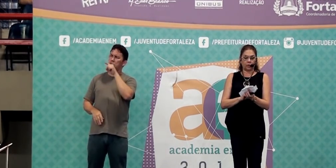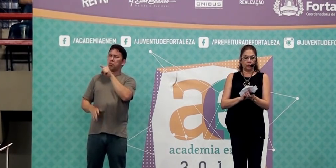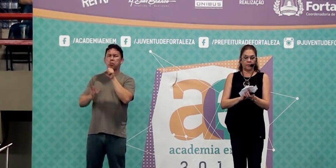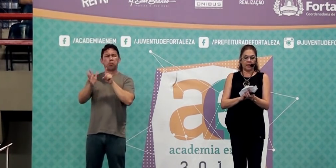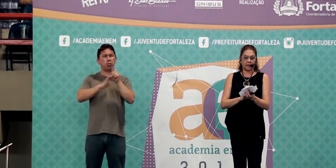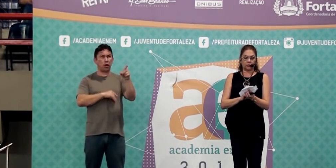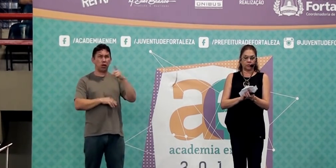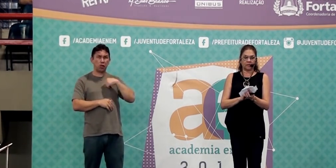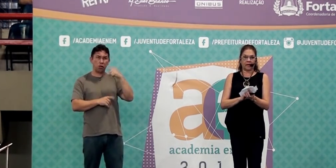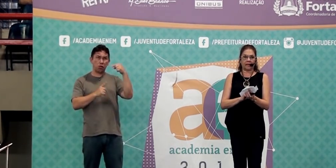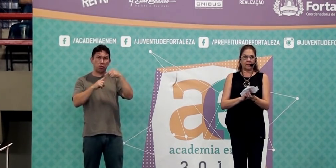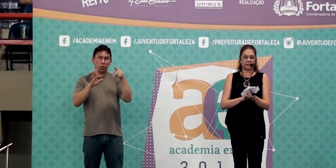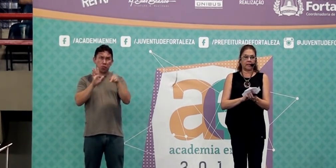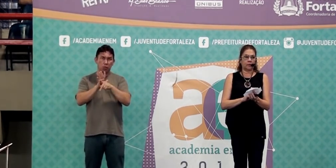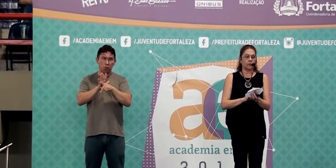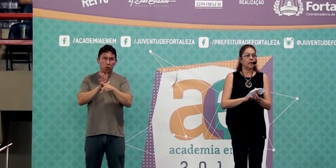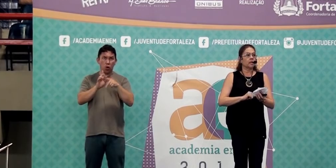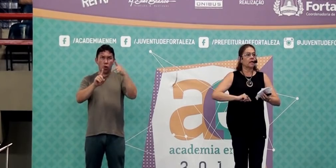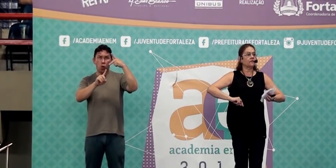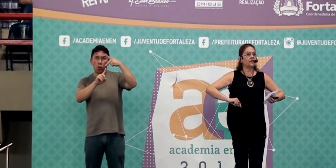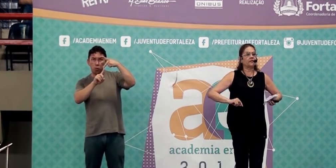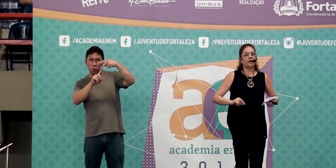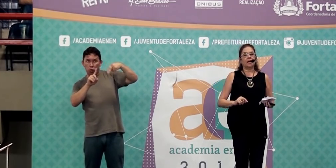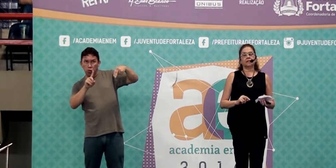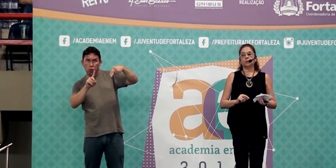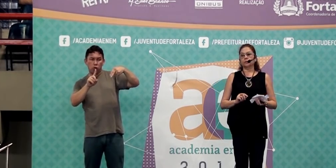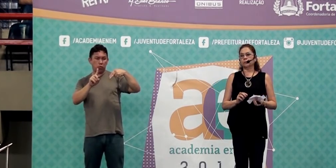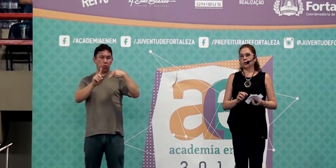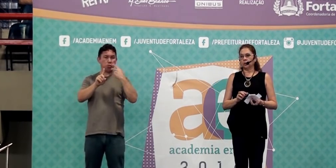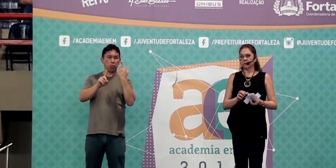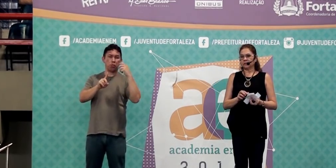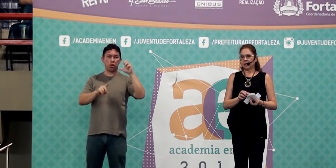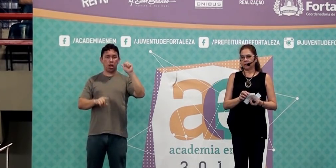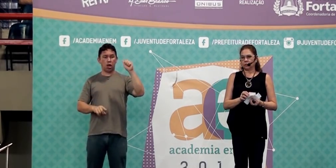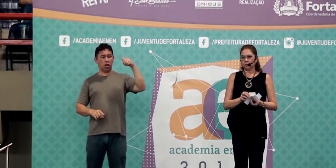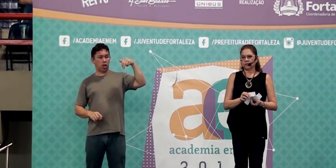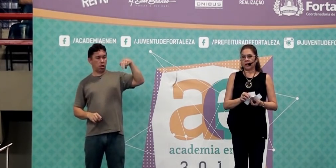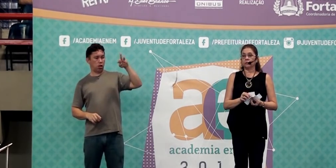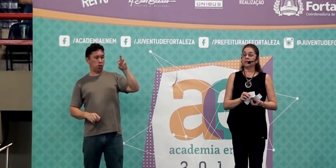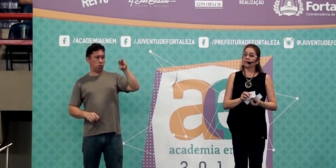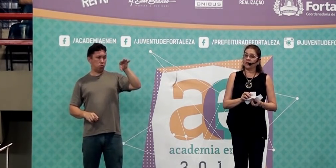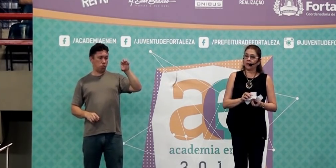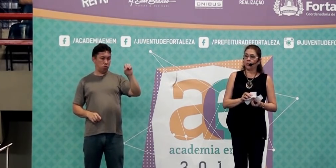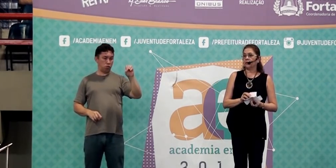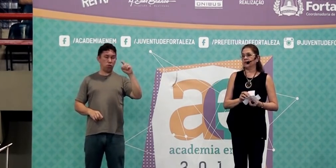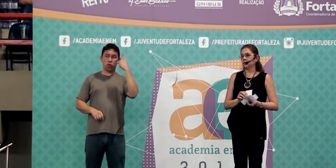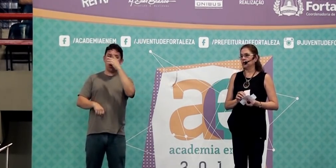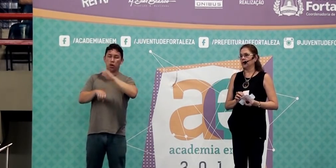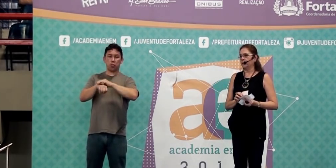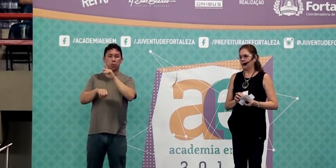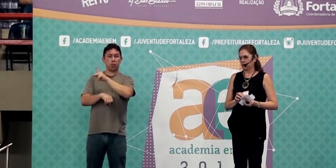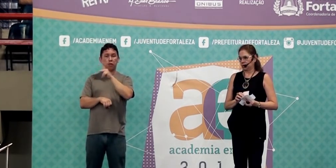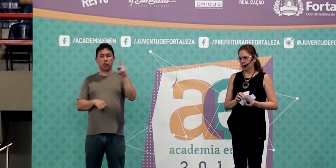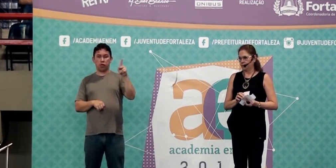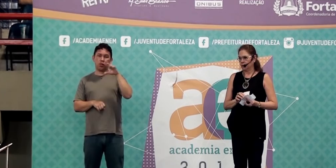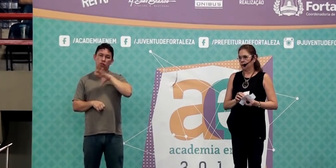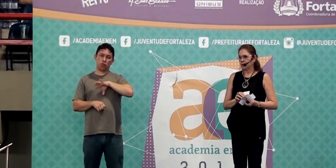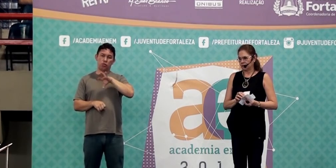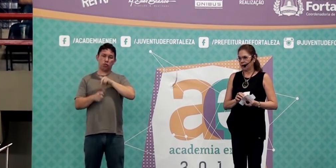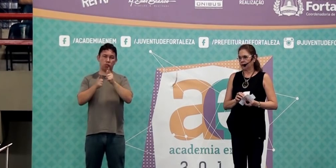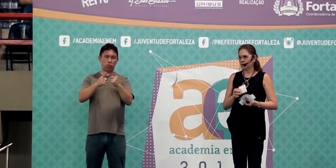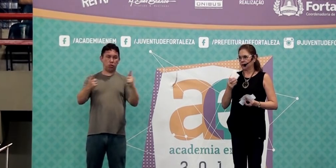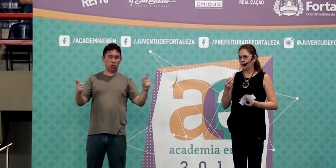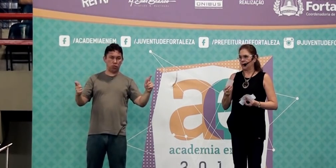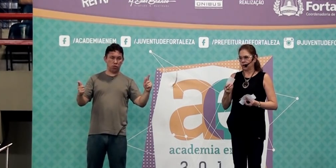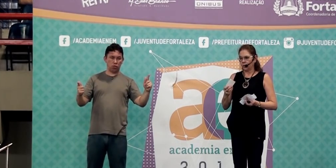sobre pronome átonos na redação? Quem vai falar sobre os pronomes átonos é o Simval, o professor de gramática.